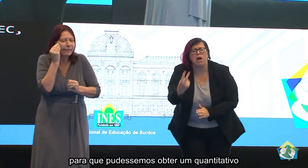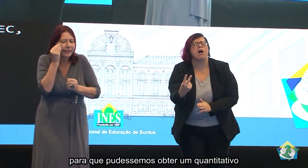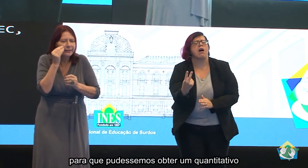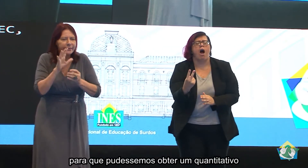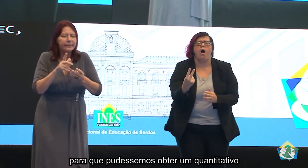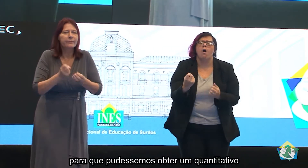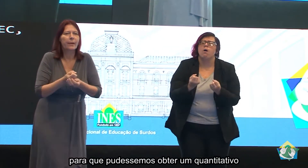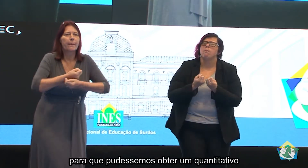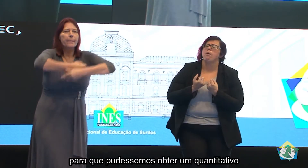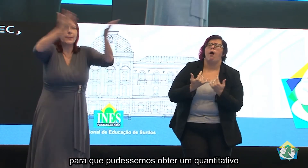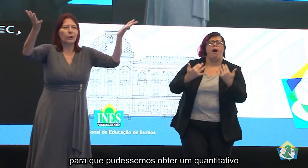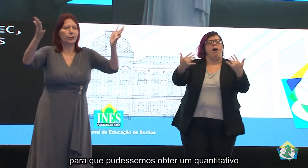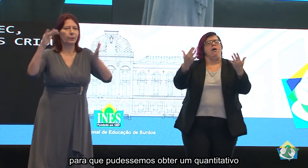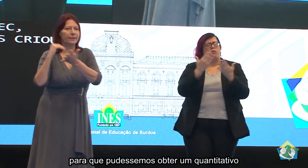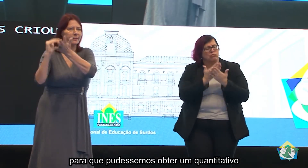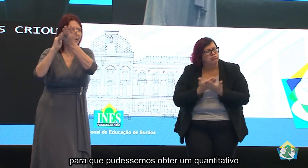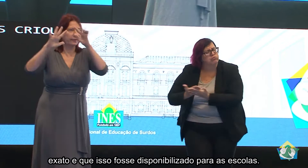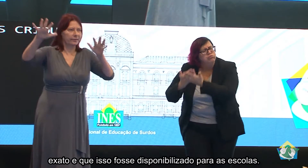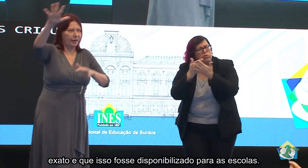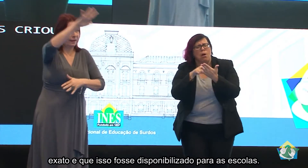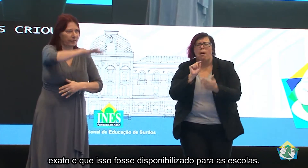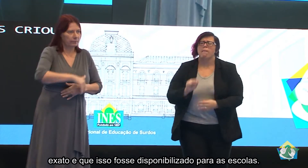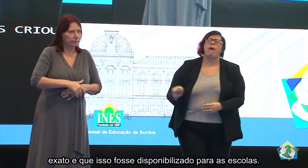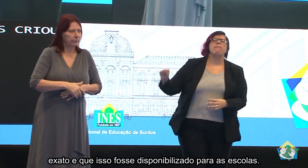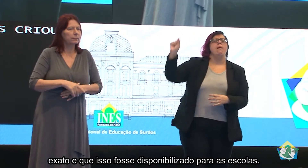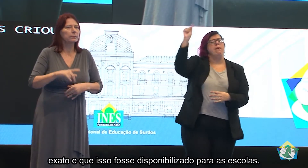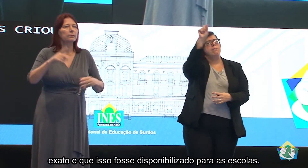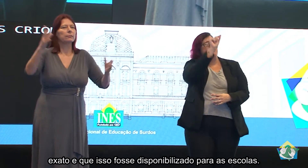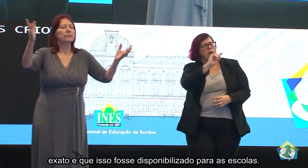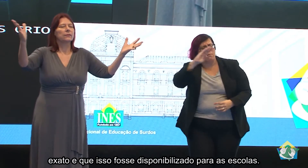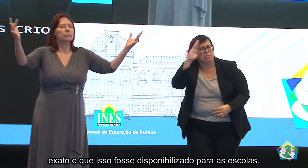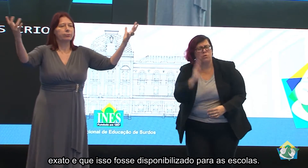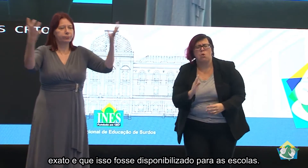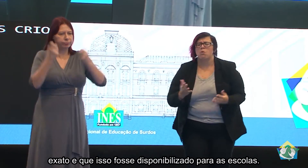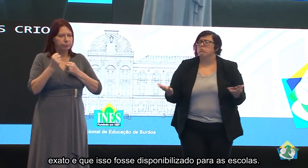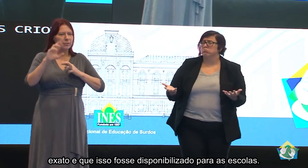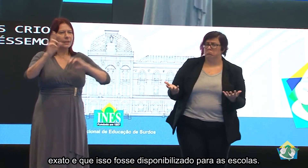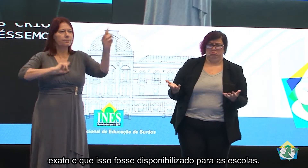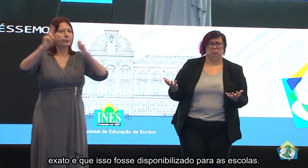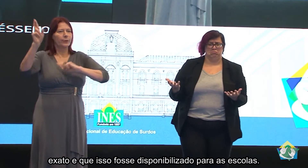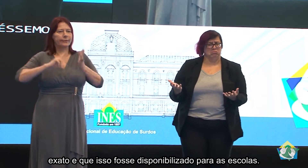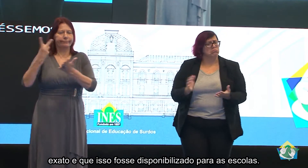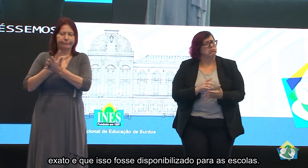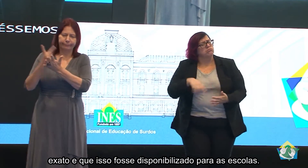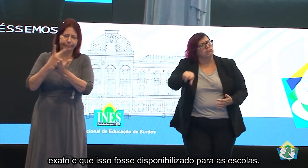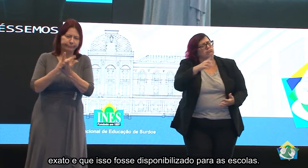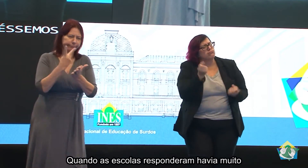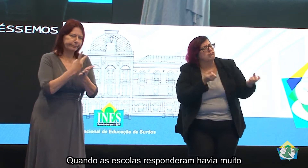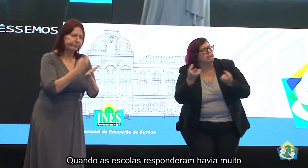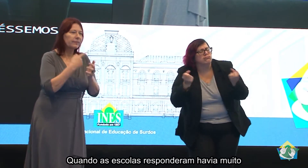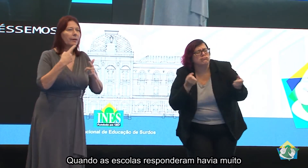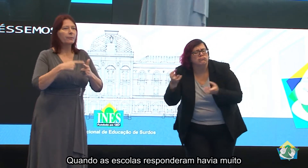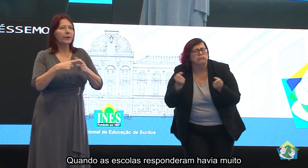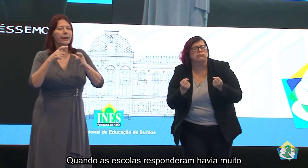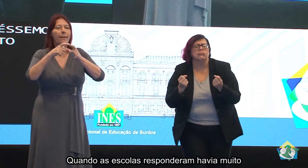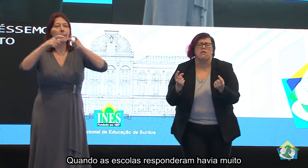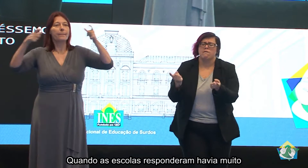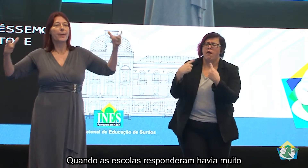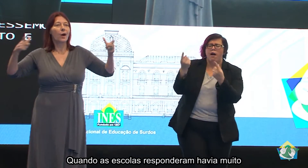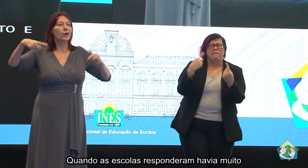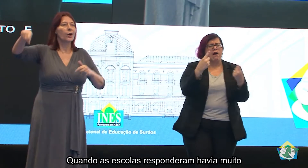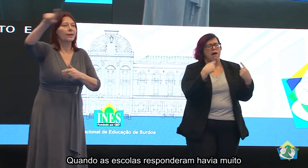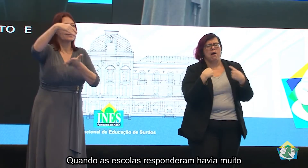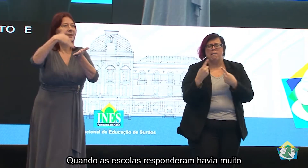para que nós pudéssemos obter um quantitativo exato e que isso fosse disponibilizado para as escolas. Quando as